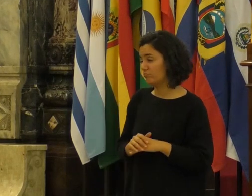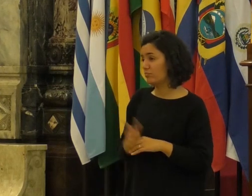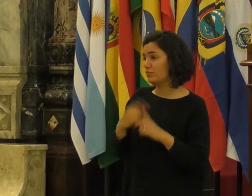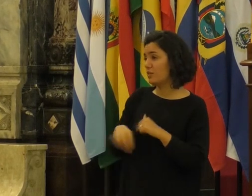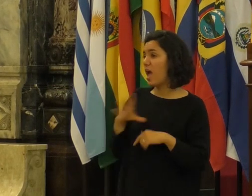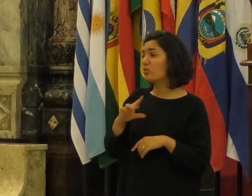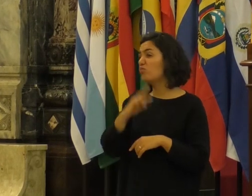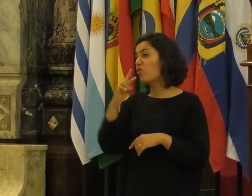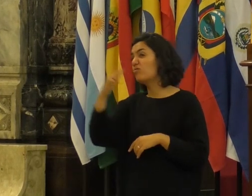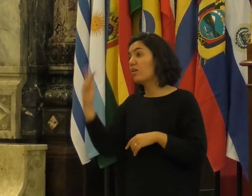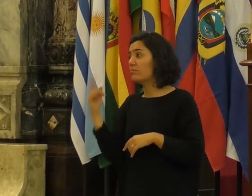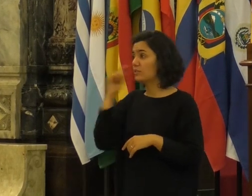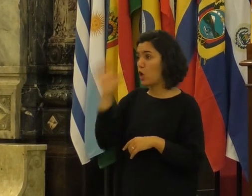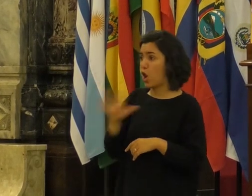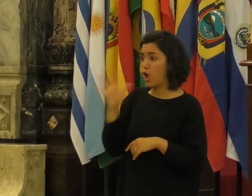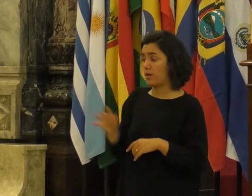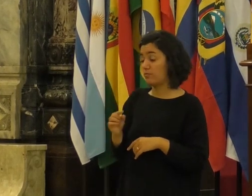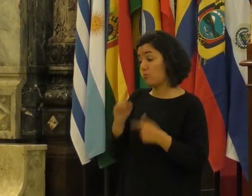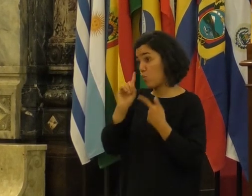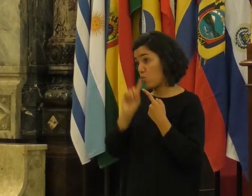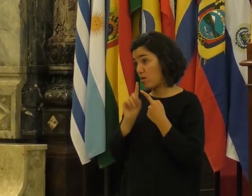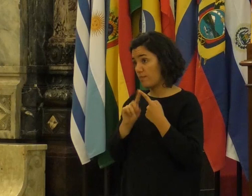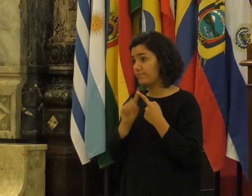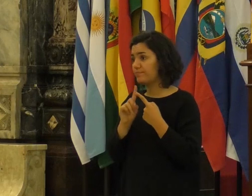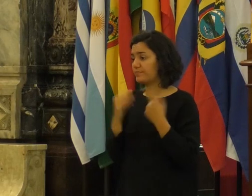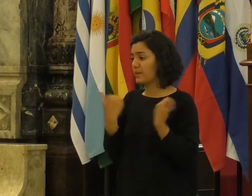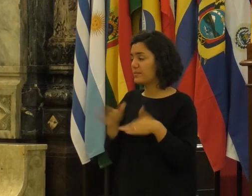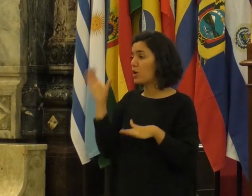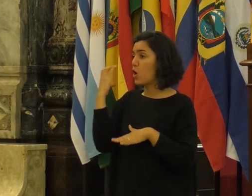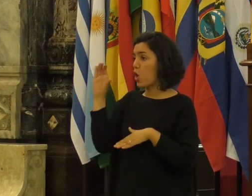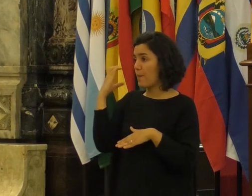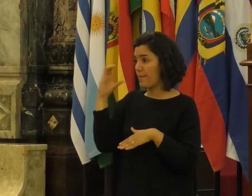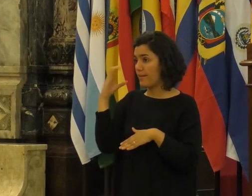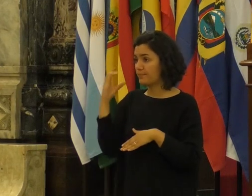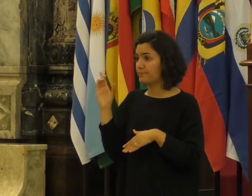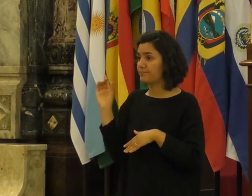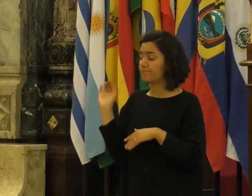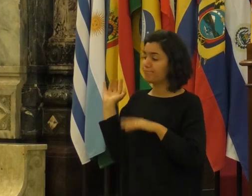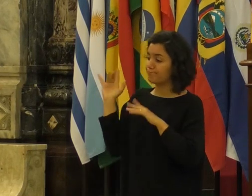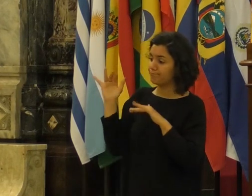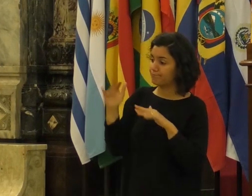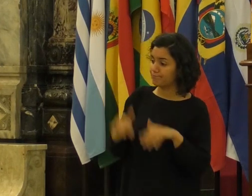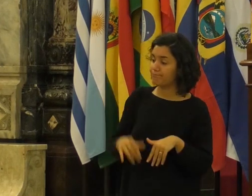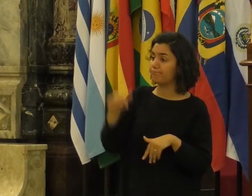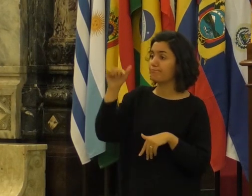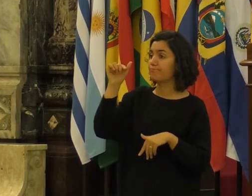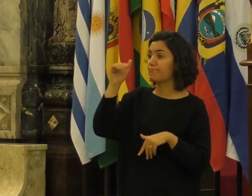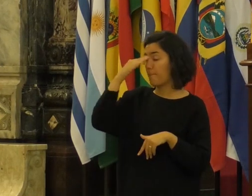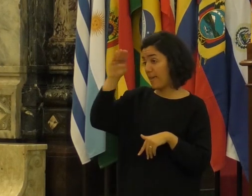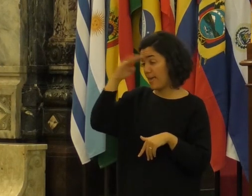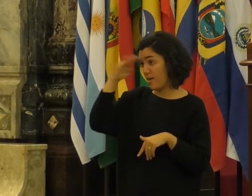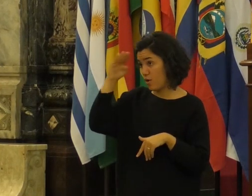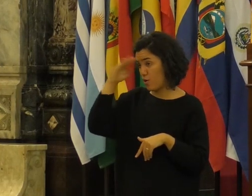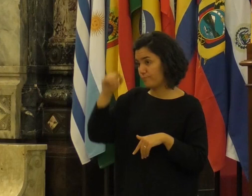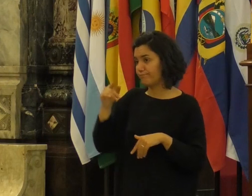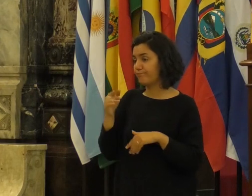hay dos o tres psicologías. Hay una psicología que empieza en Colombia y llega hasta México, hasta el borde,